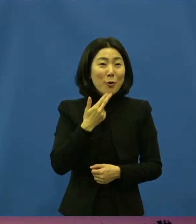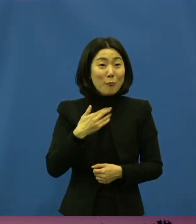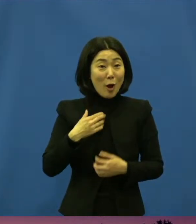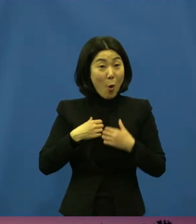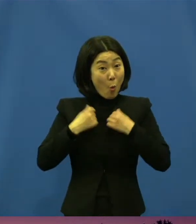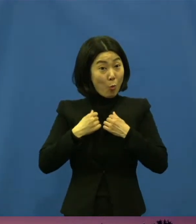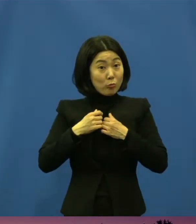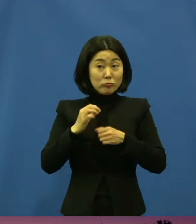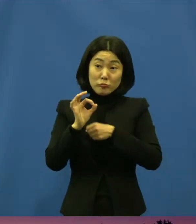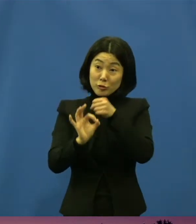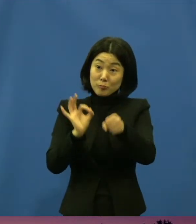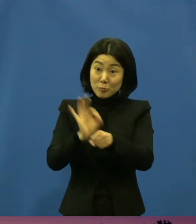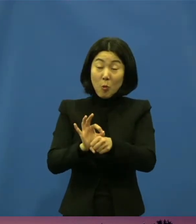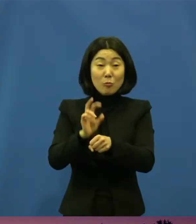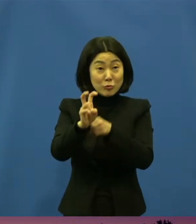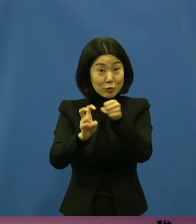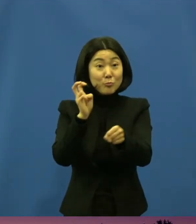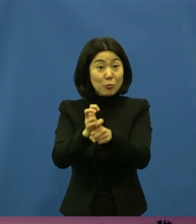거예요.